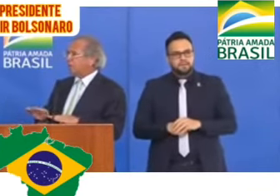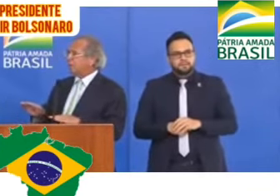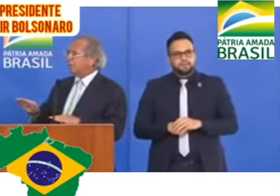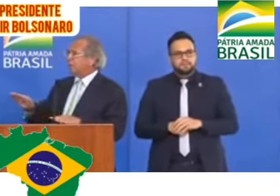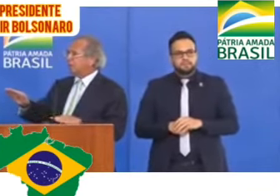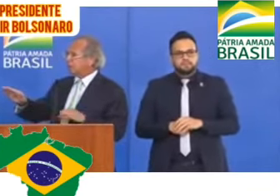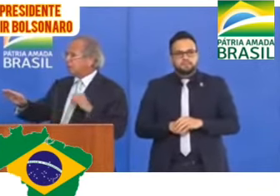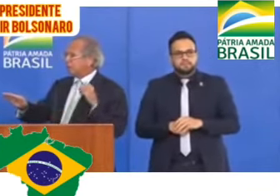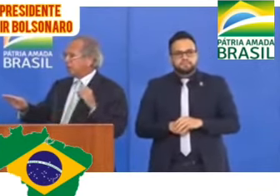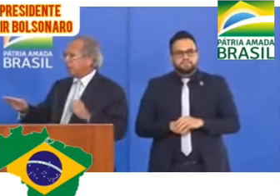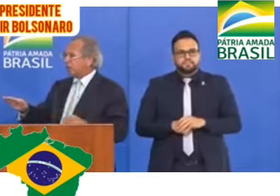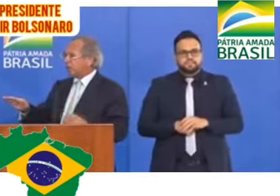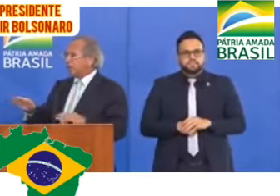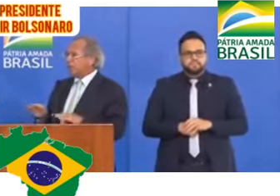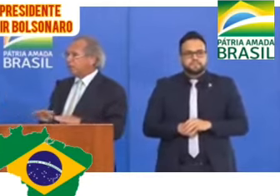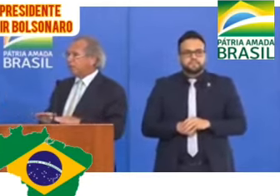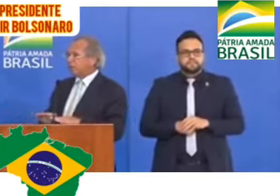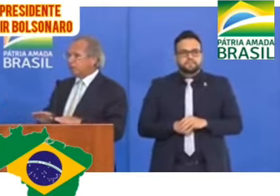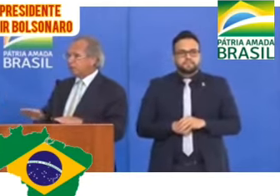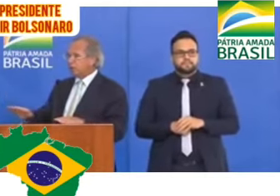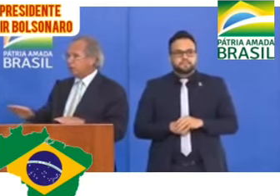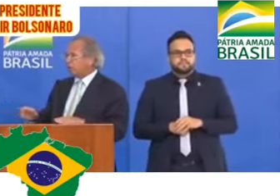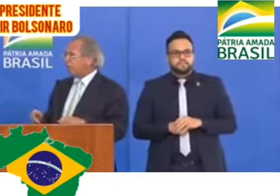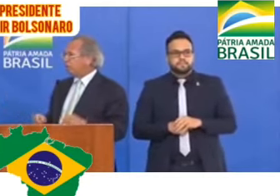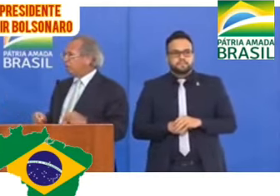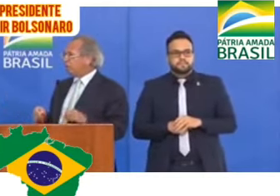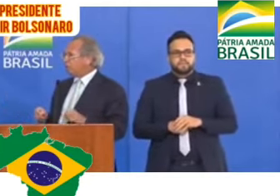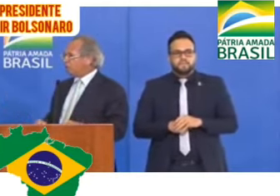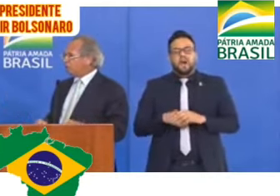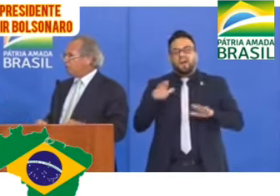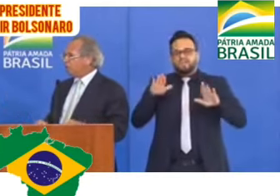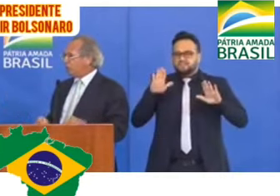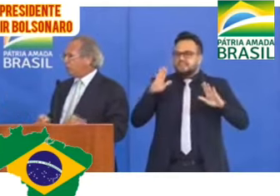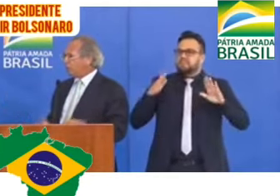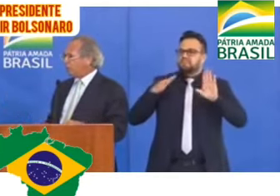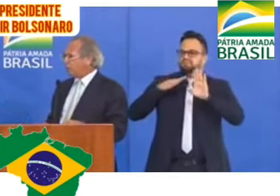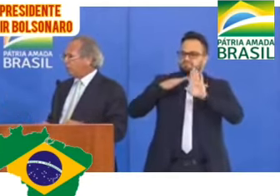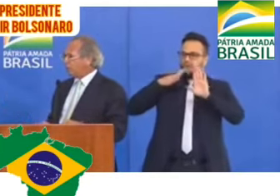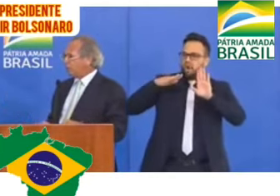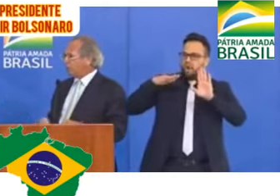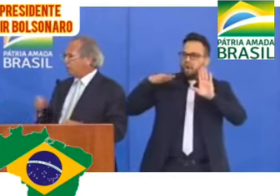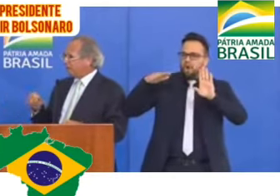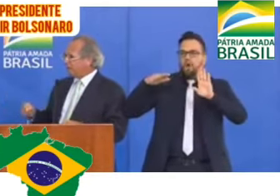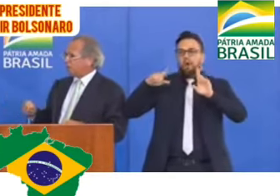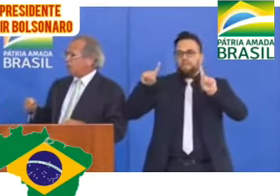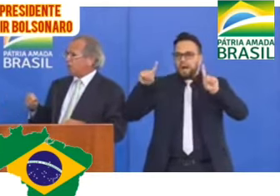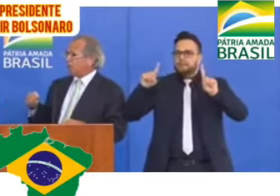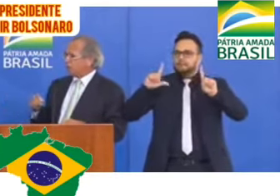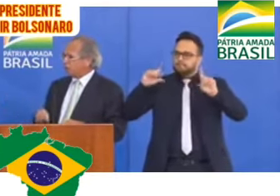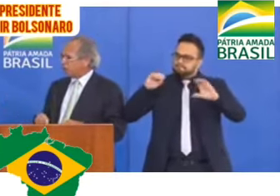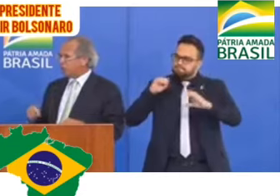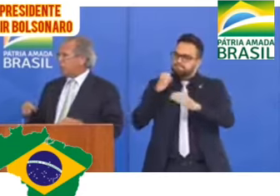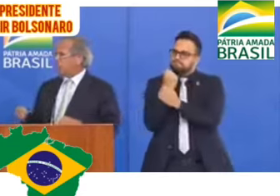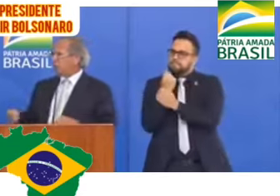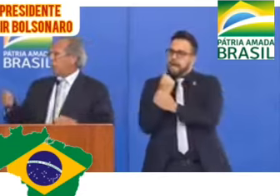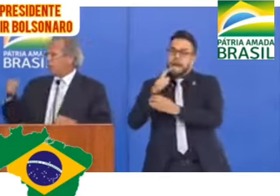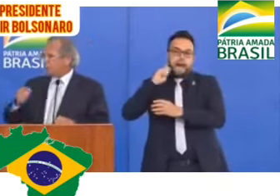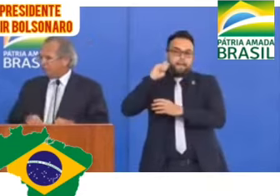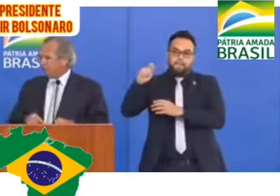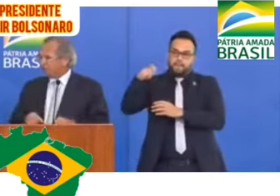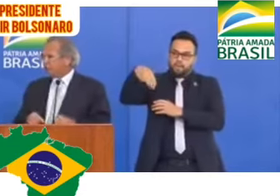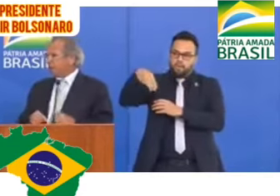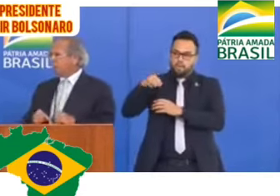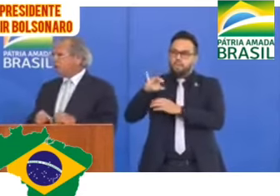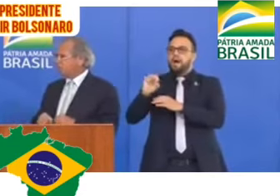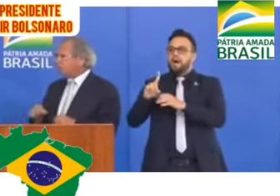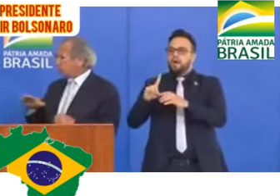que a volta é mais lenta do que a queda, mas ela é segura. O piso foi em abril, maio as vendas já foram